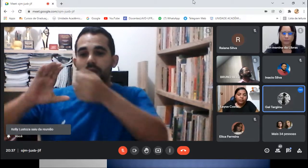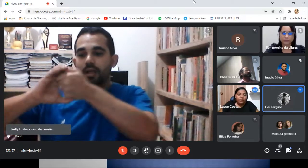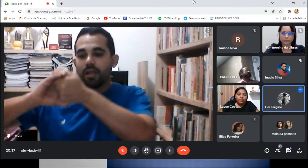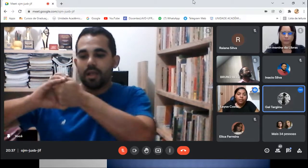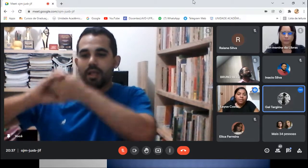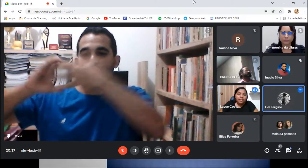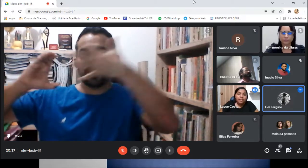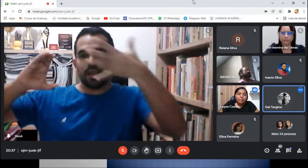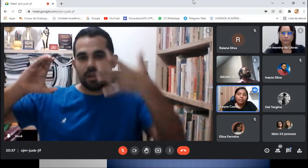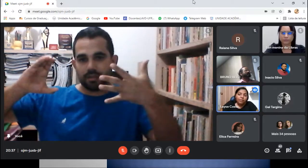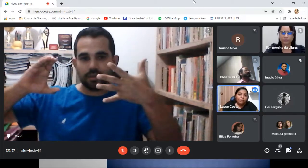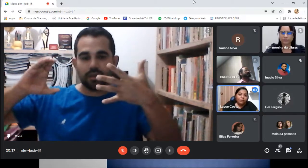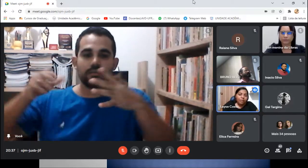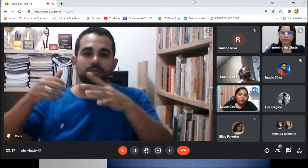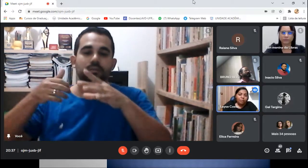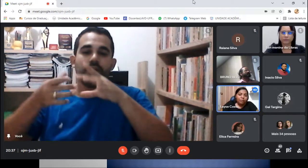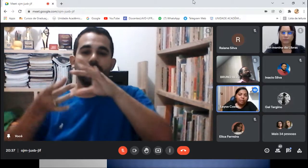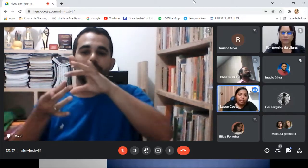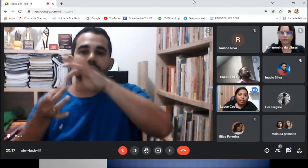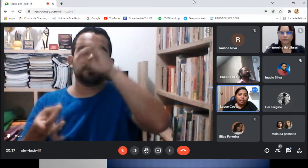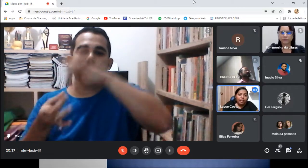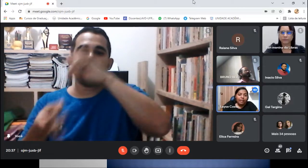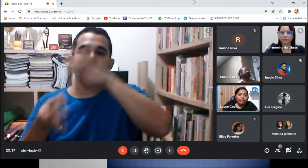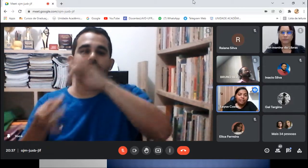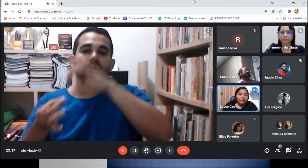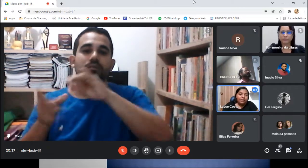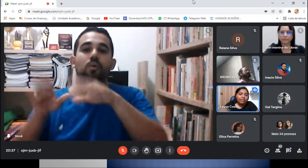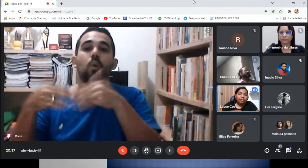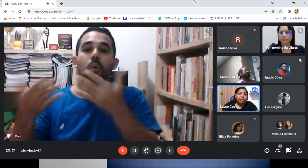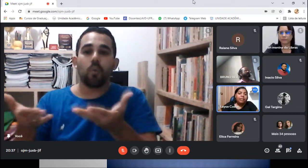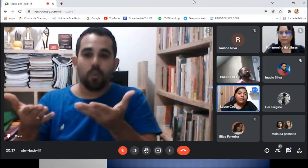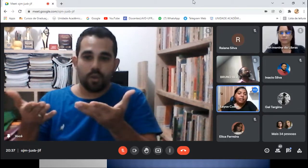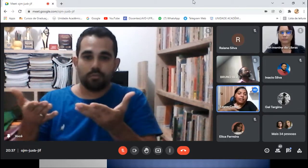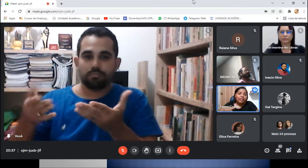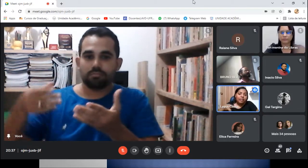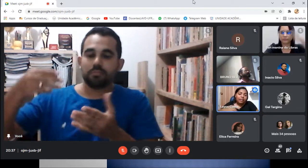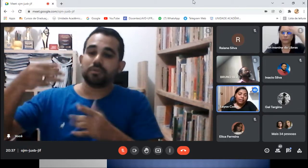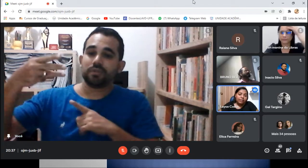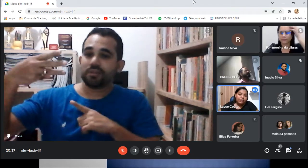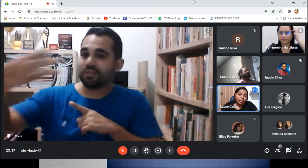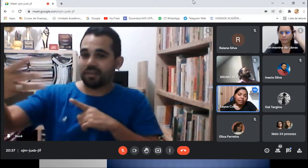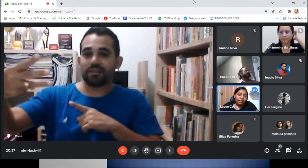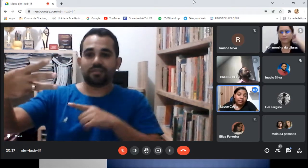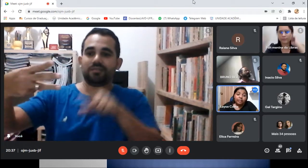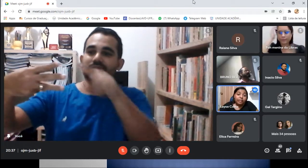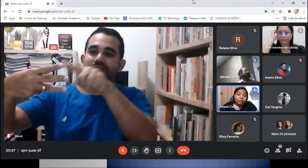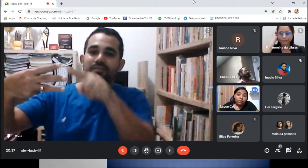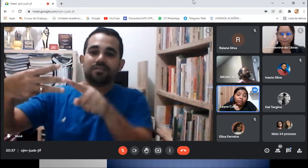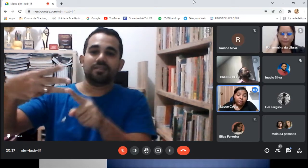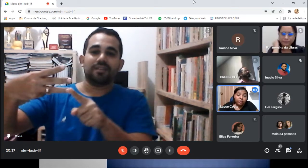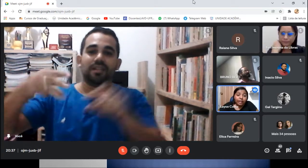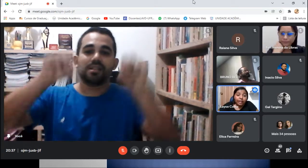De forma simples, o que eu posso responder é que a classificação da signética, da sigmonologia, é